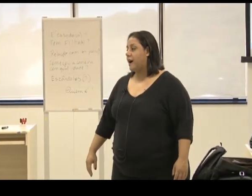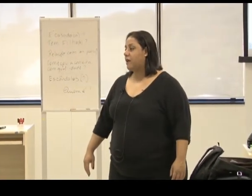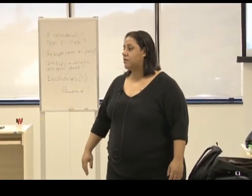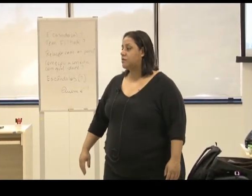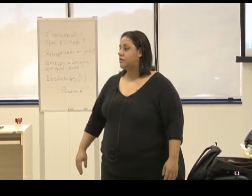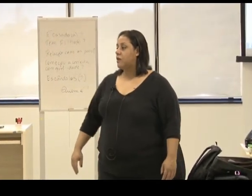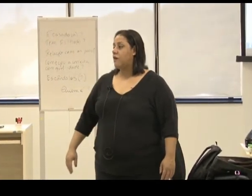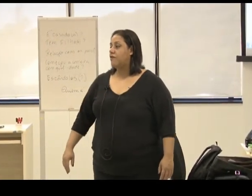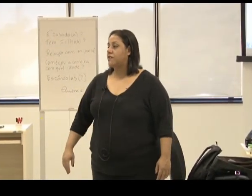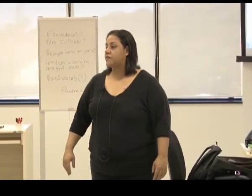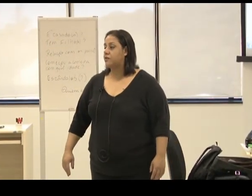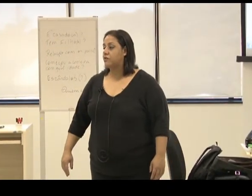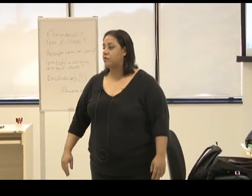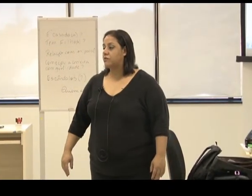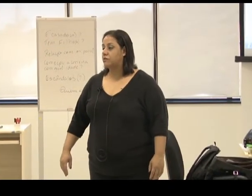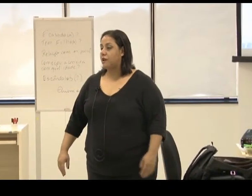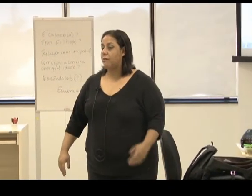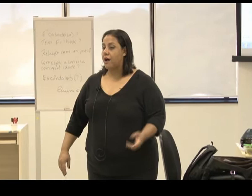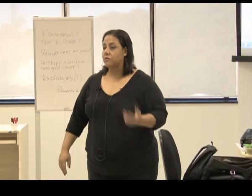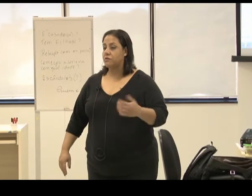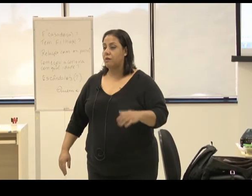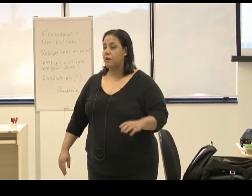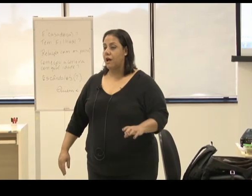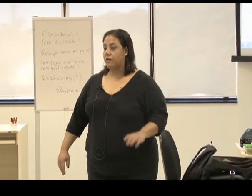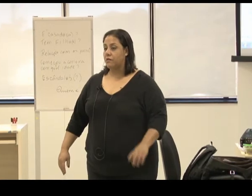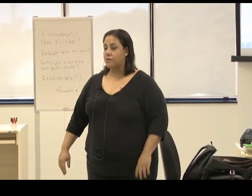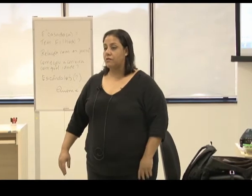Carlos fazendo todos os trabalhos do tabulário.